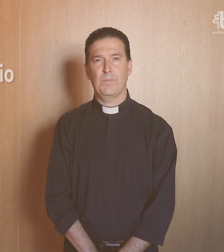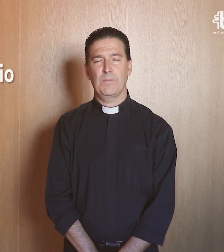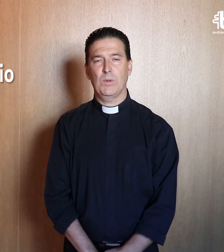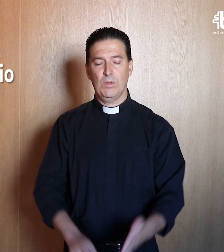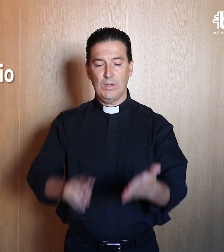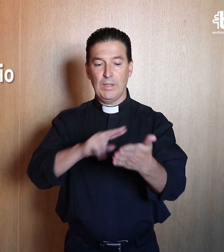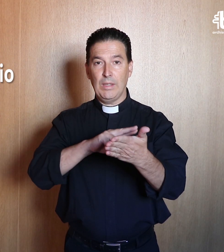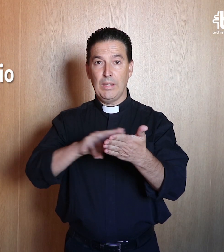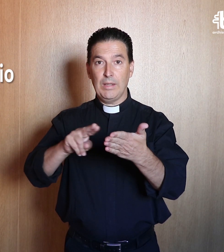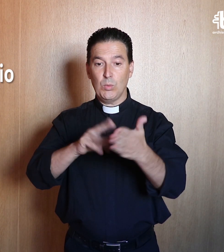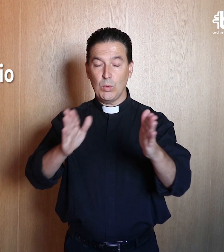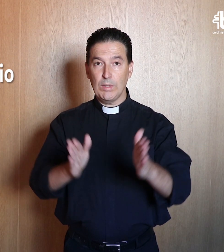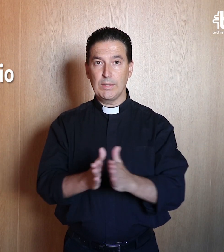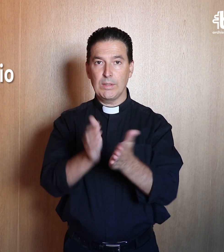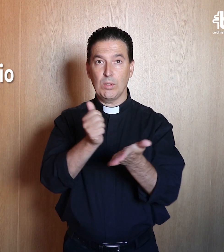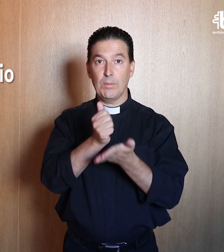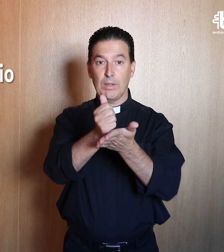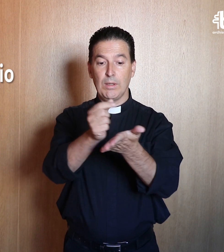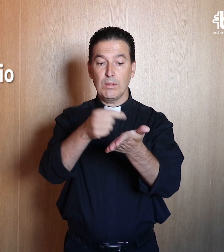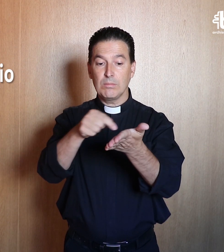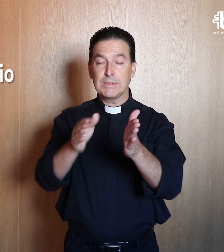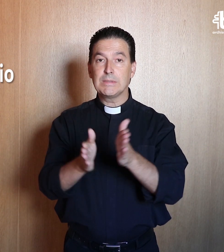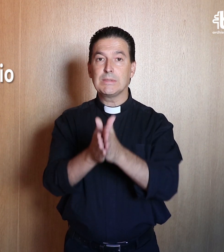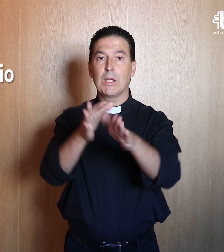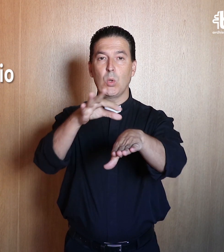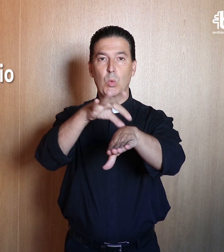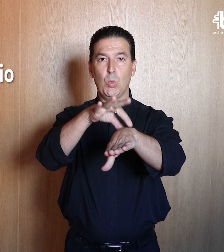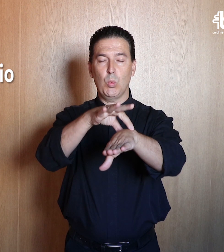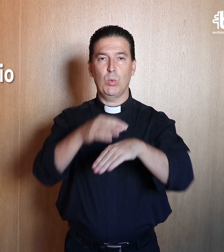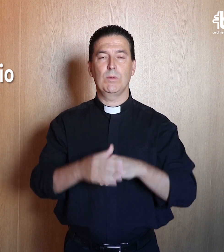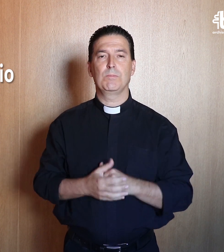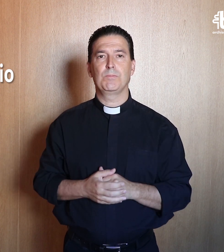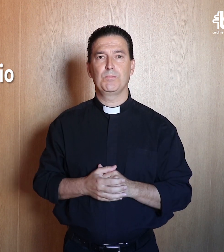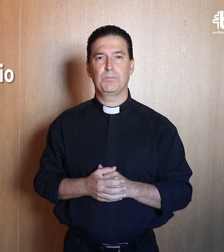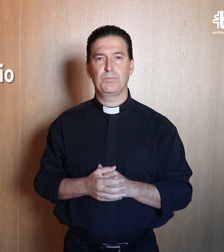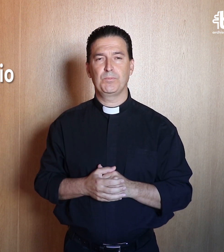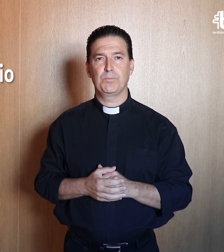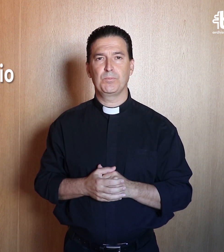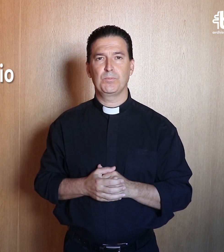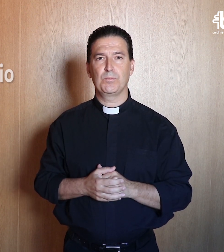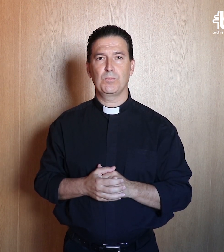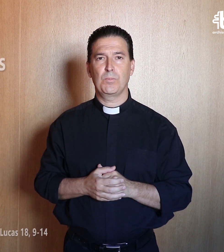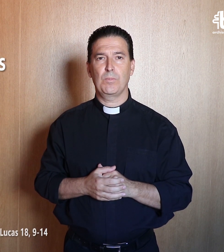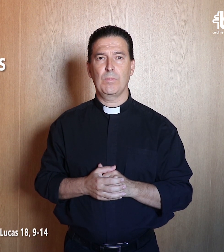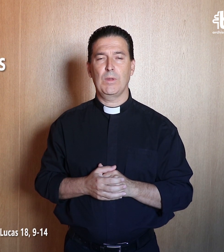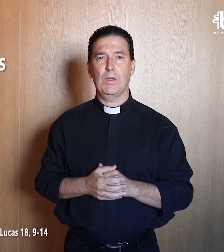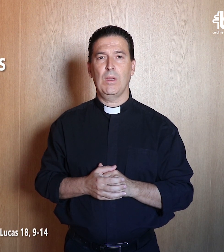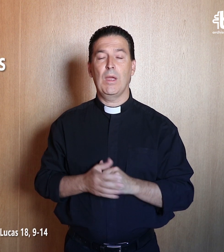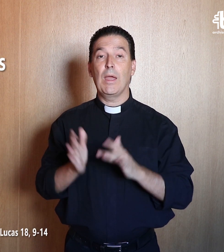Lectura del Santo Evangelio según San Lucas Dijo también